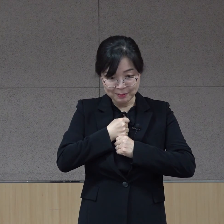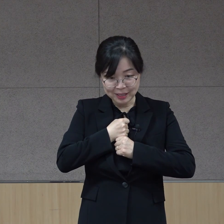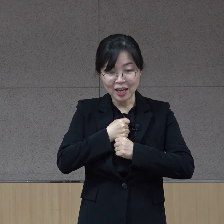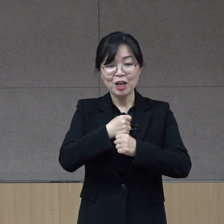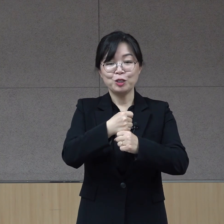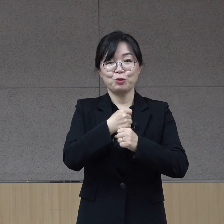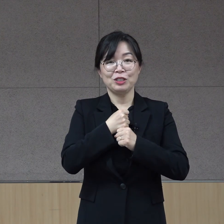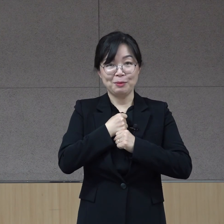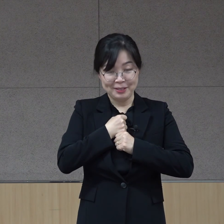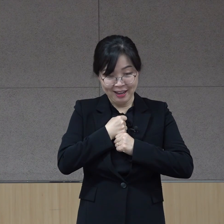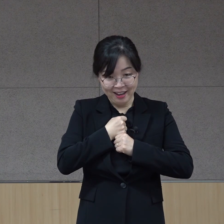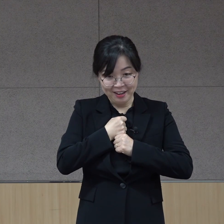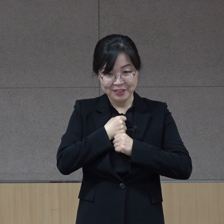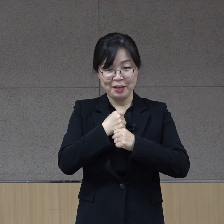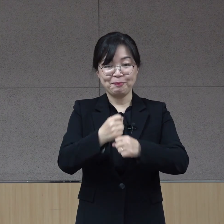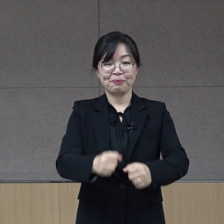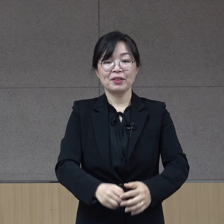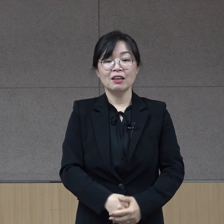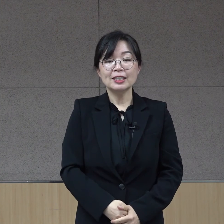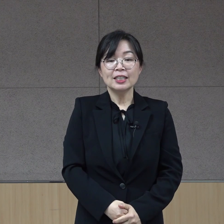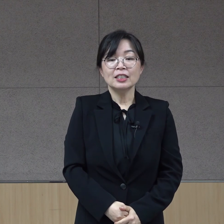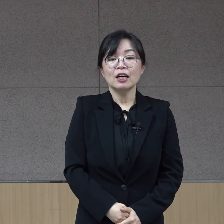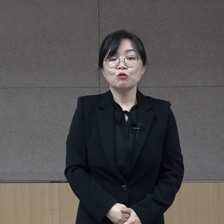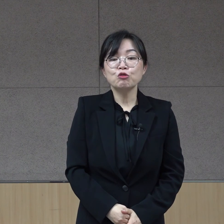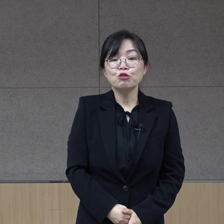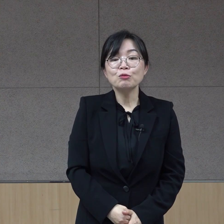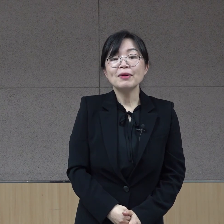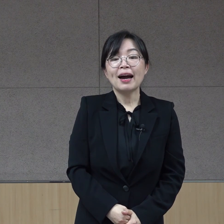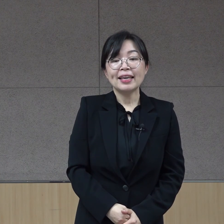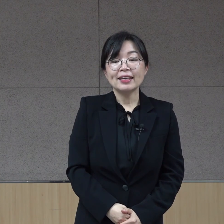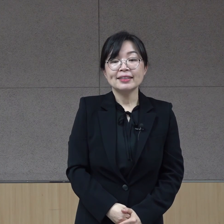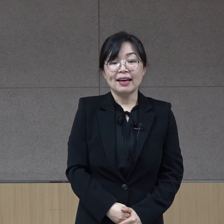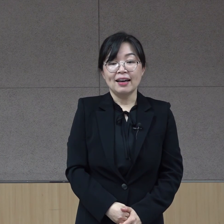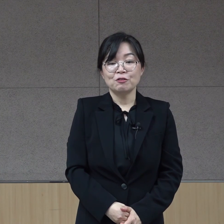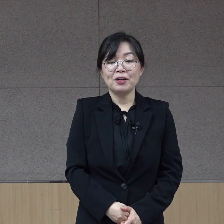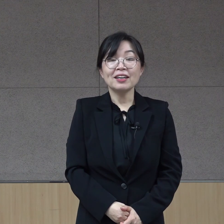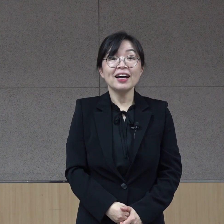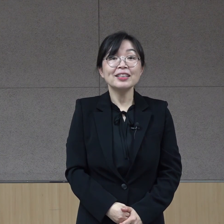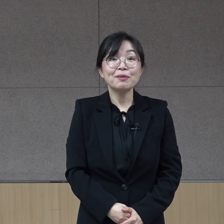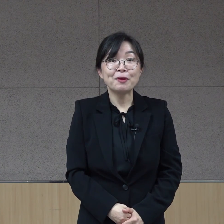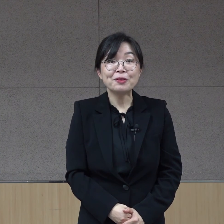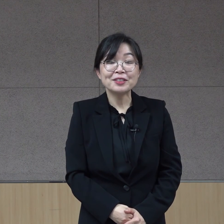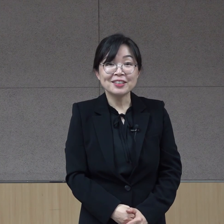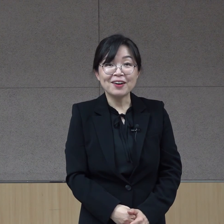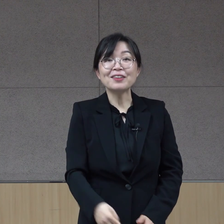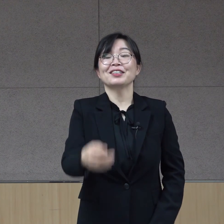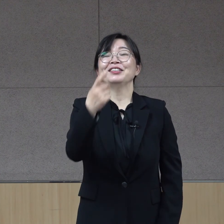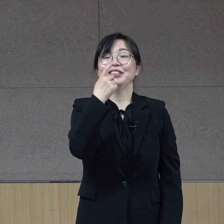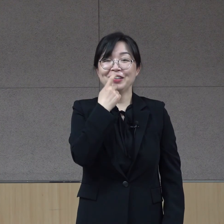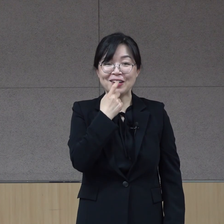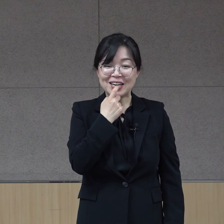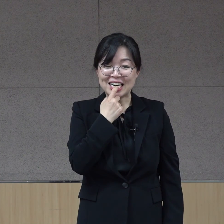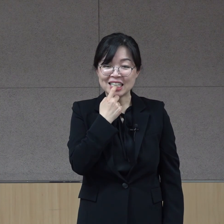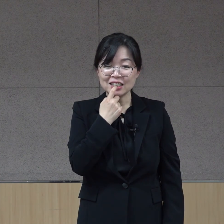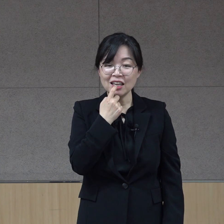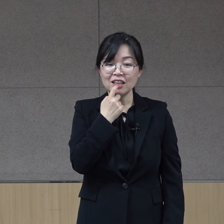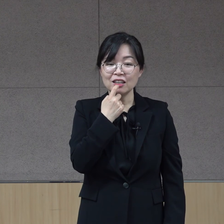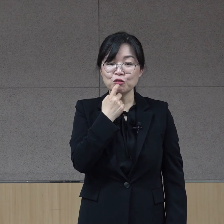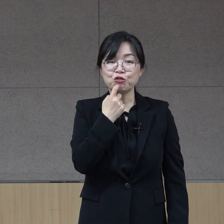당깁니다. 조심입니다. 네. 자, 구름 하얗다. 우리 아까 하얗다 배웠죠. 그렇죠. 그런데